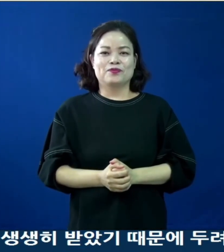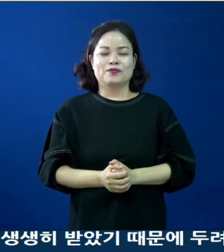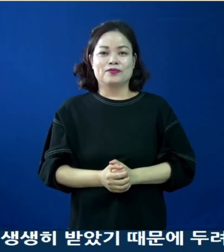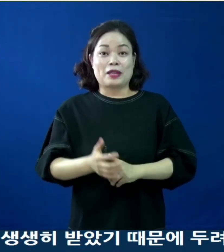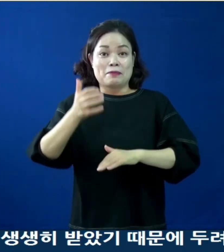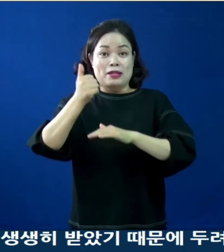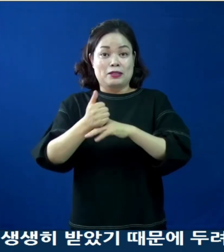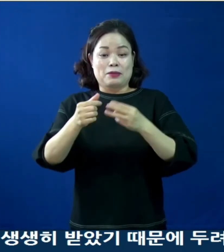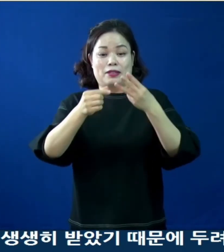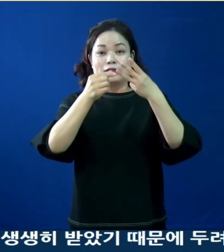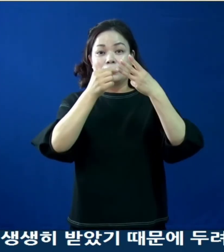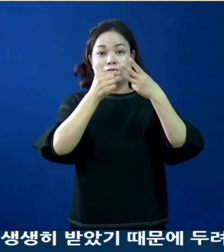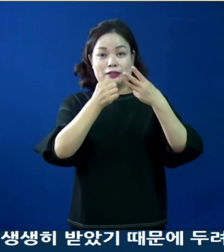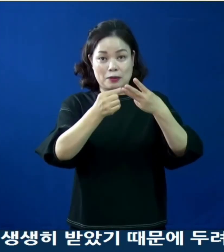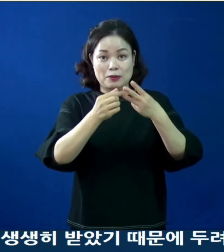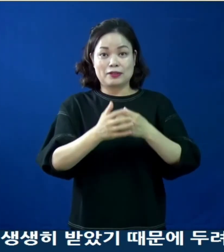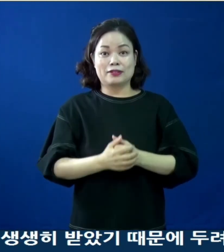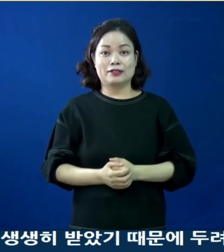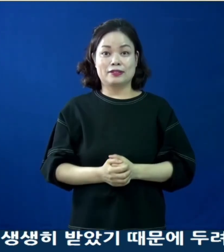마지막 세 번째,